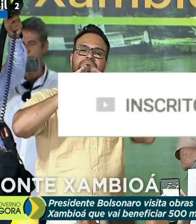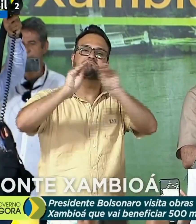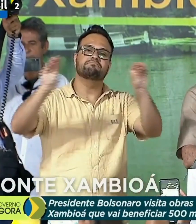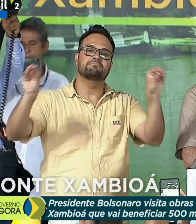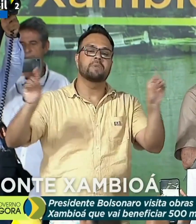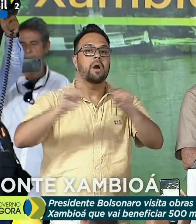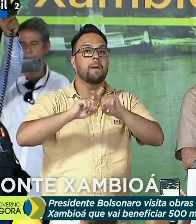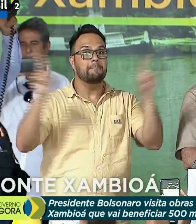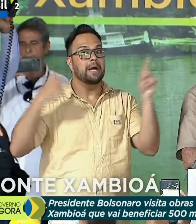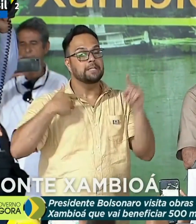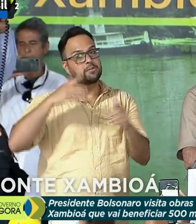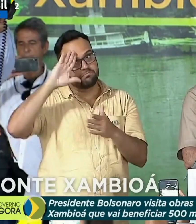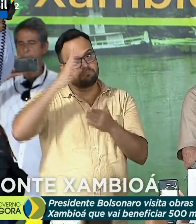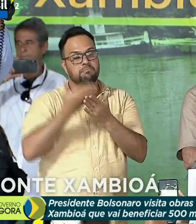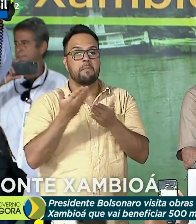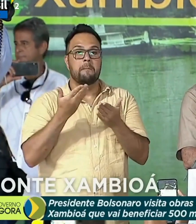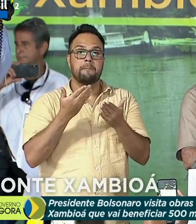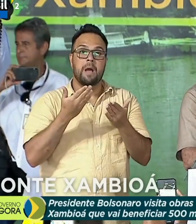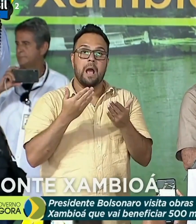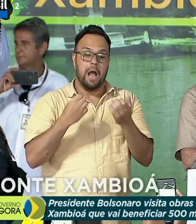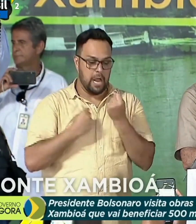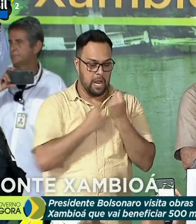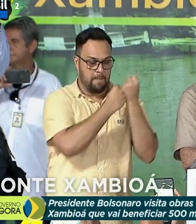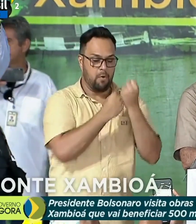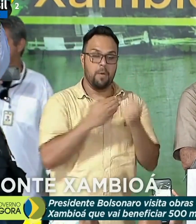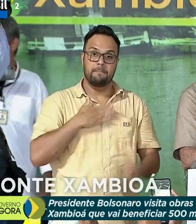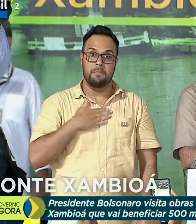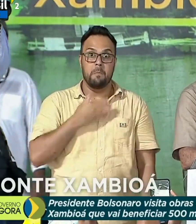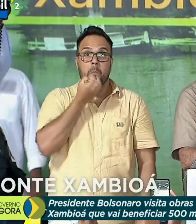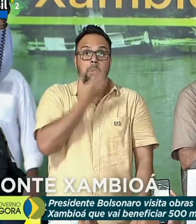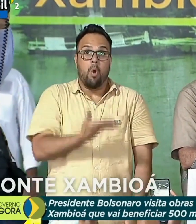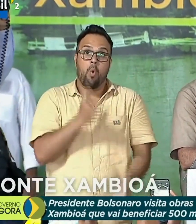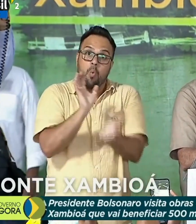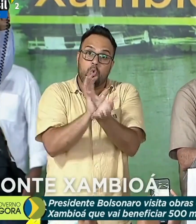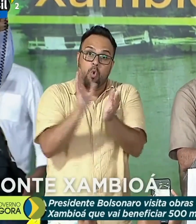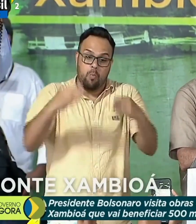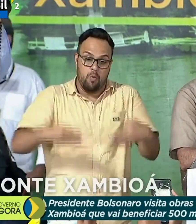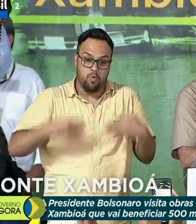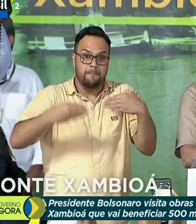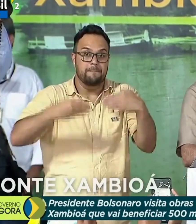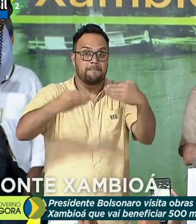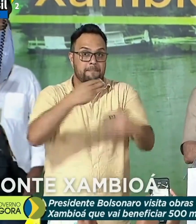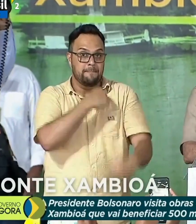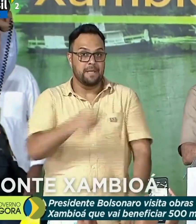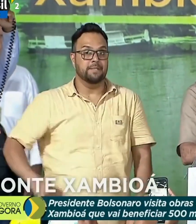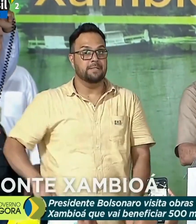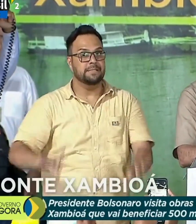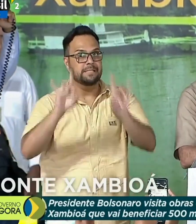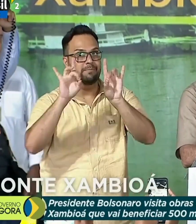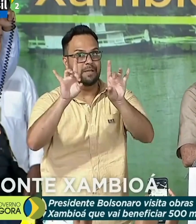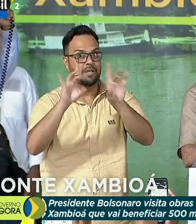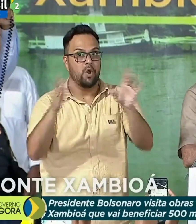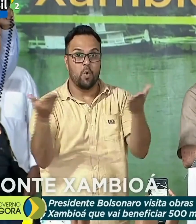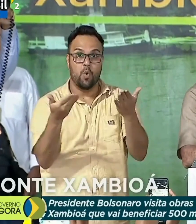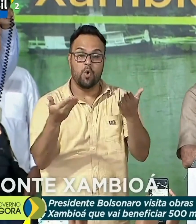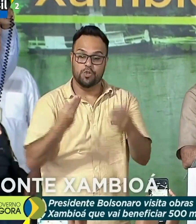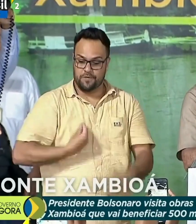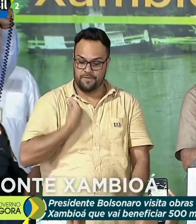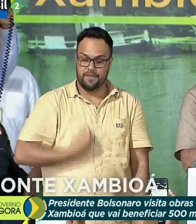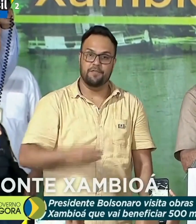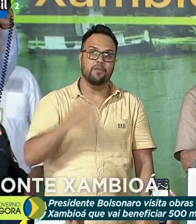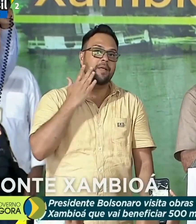Conto ao meu lado com um grupo muito bom de ministros, em especial hoje presente aqui, o Tarcísio de